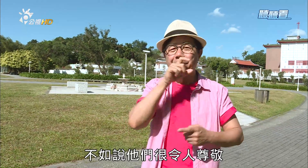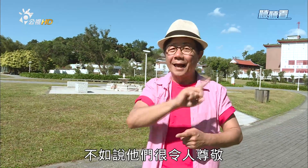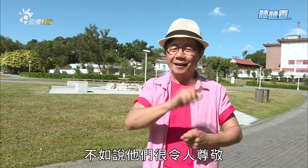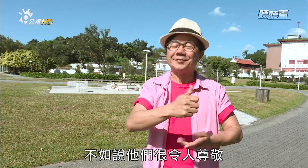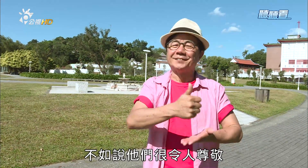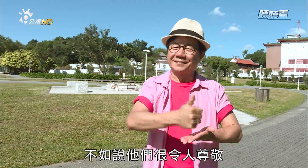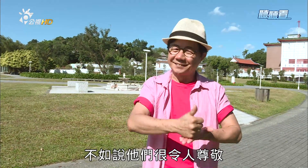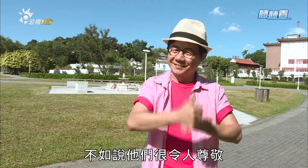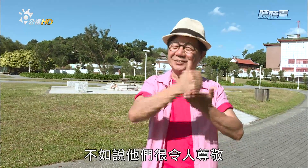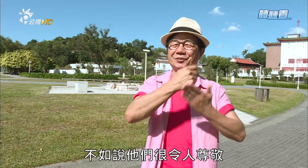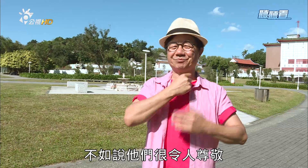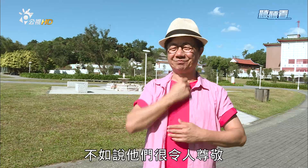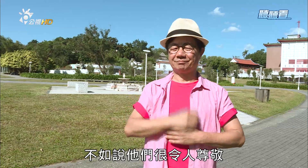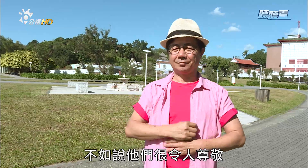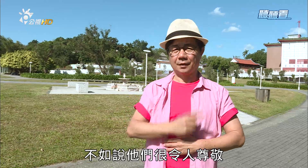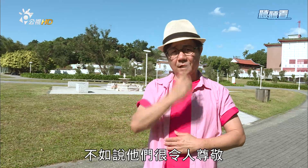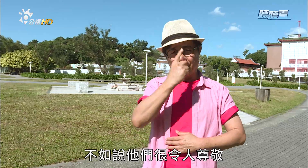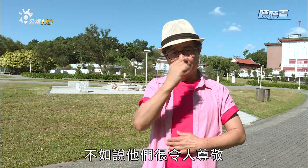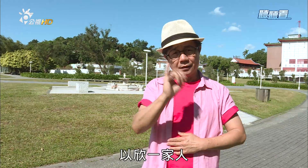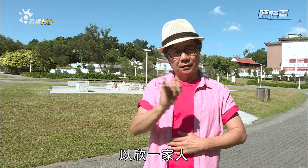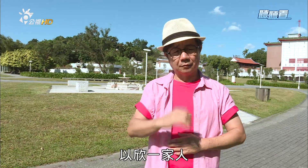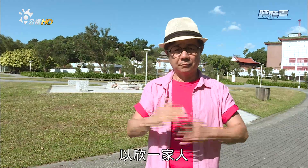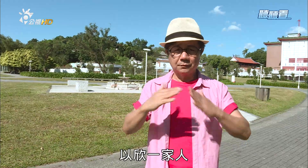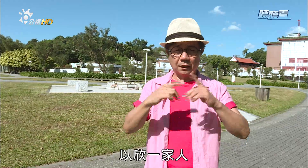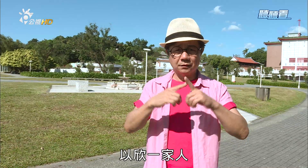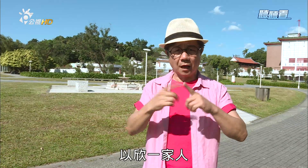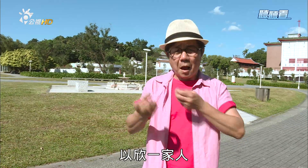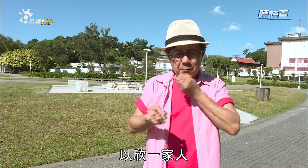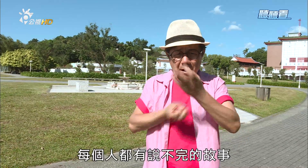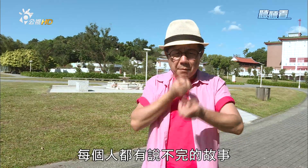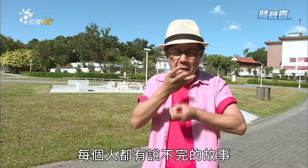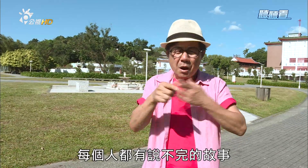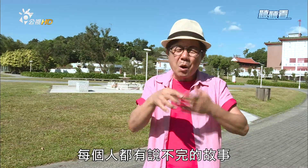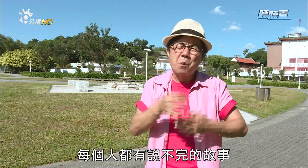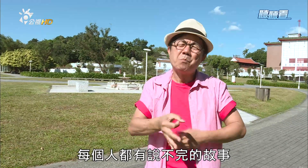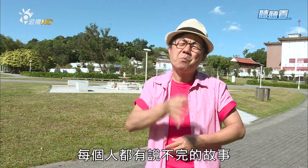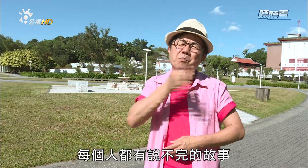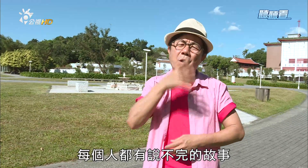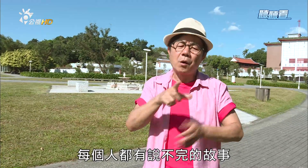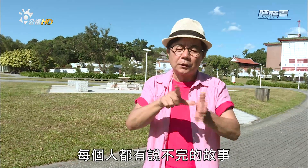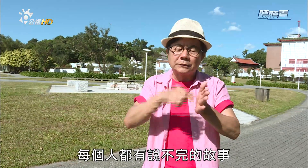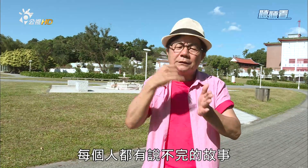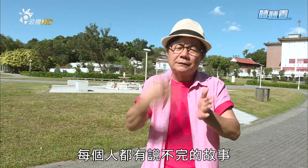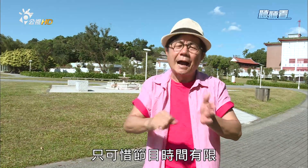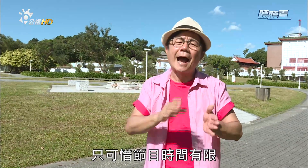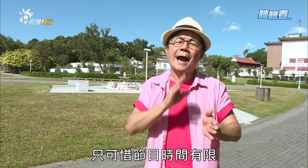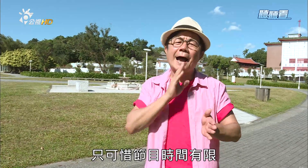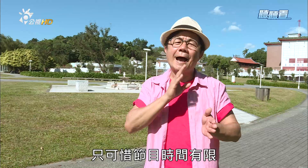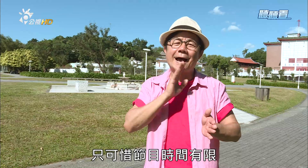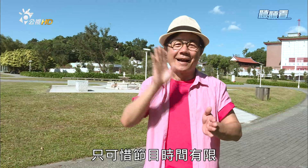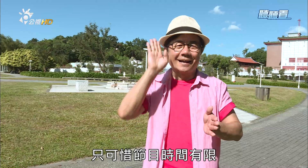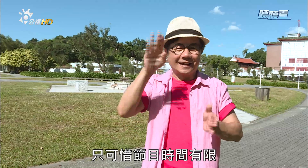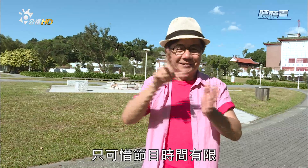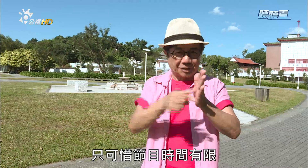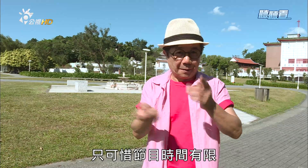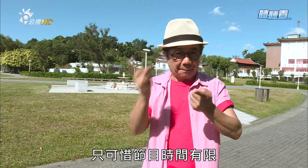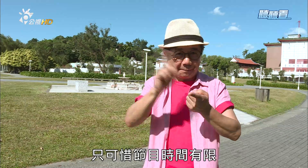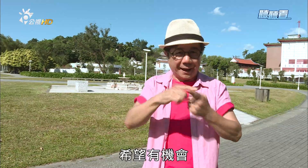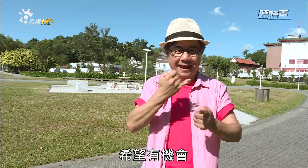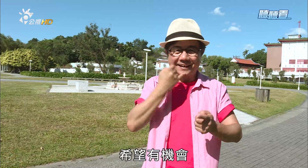如说他们很令人尊敬。以心一家人啊，每个人都有说不完的故事，只可惜节目时间有限，希望有